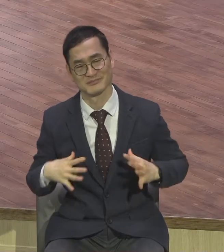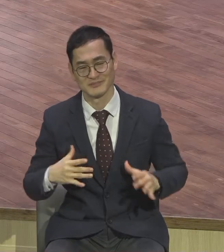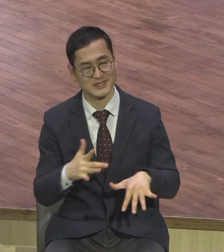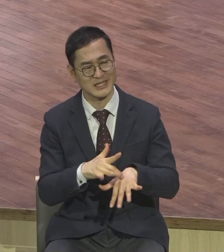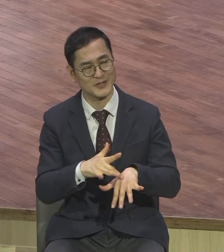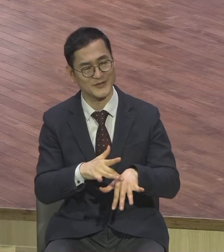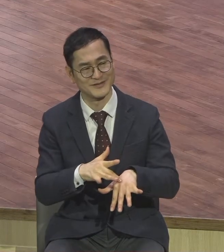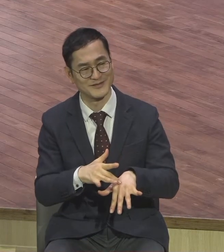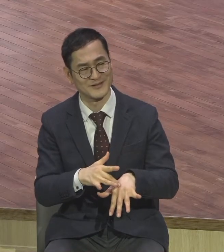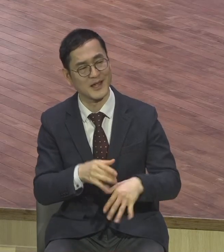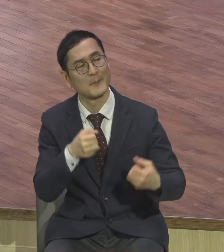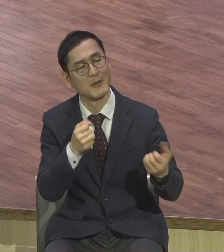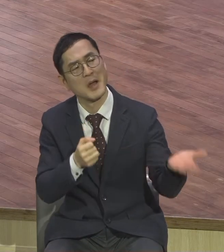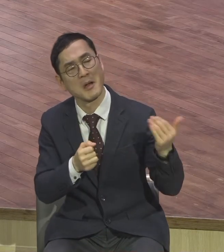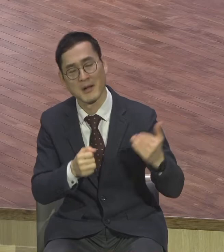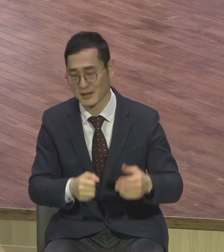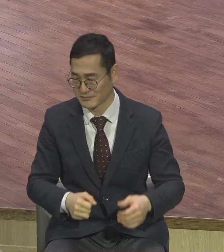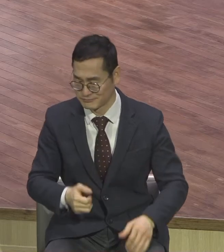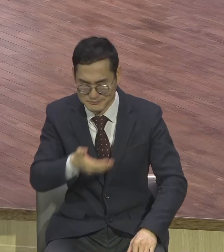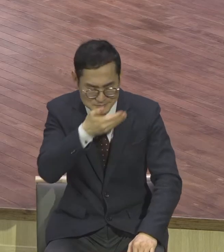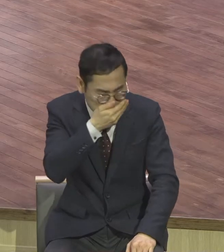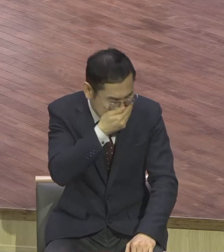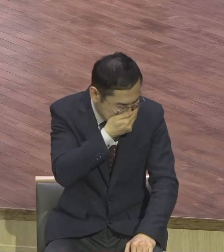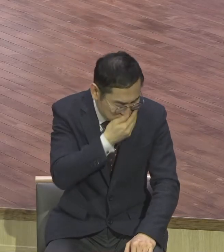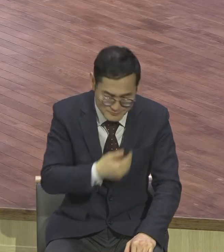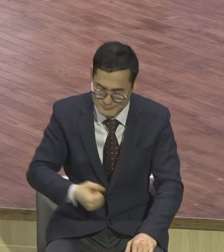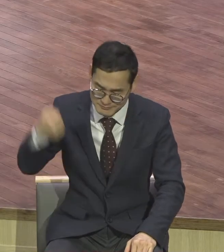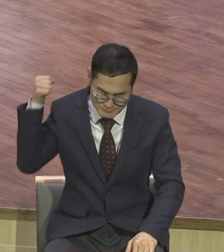비웃어요. 비웃어. 여러분 모습 보고